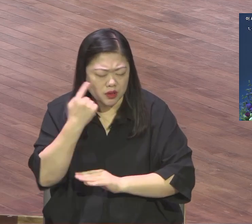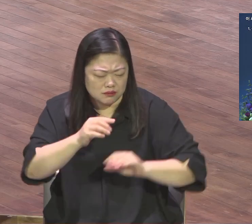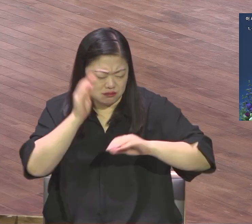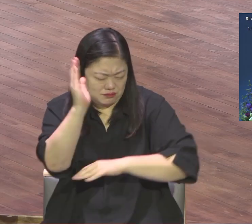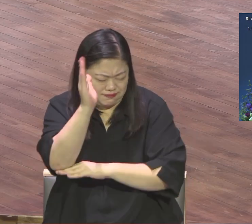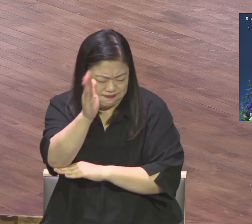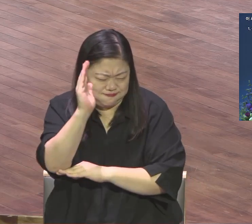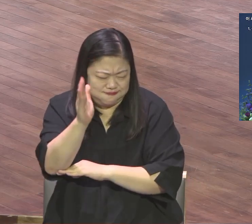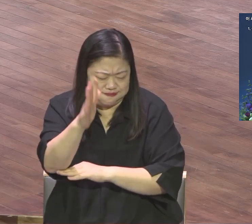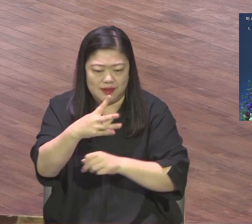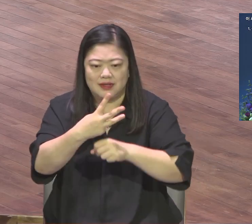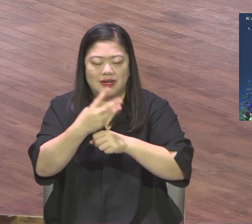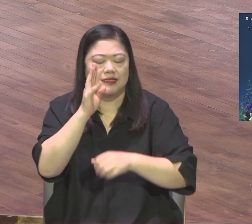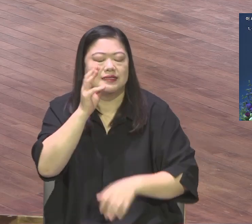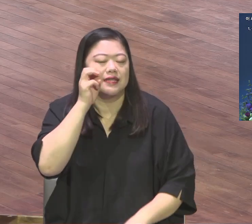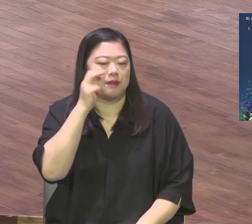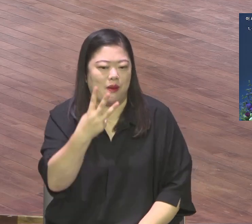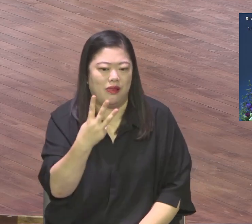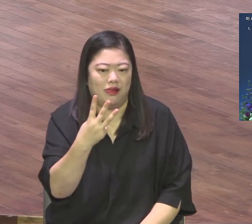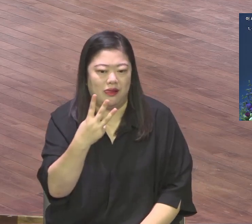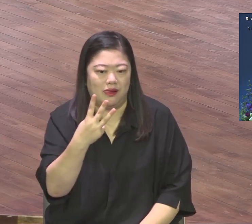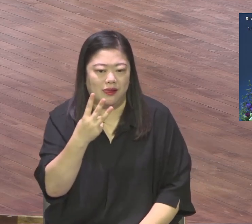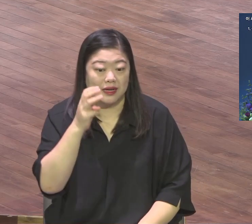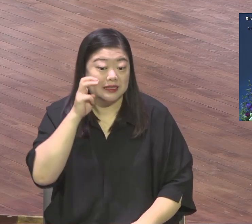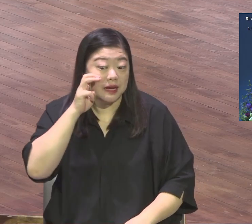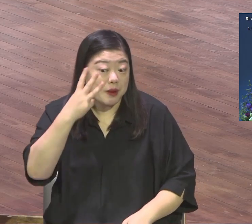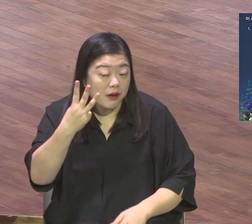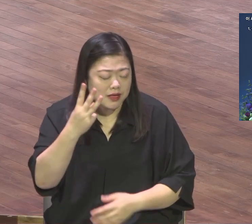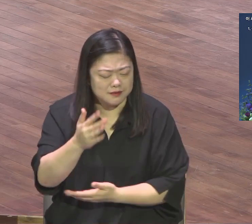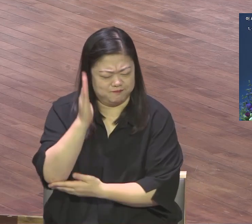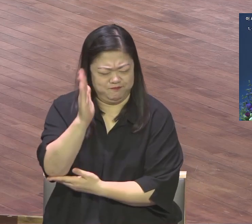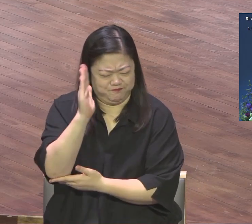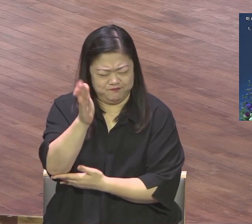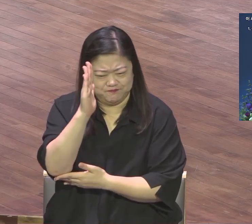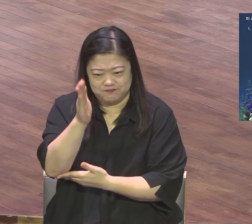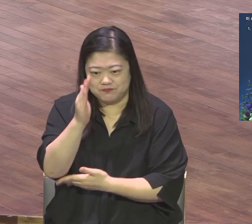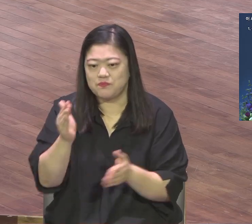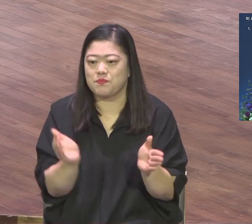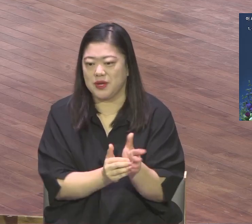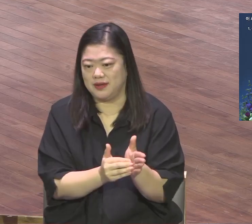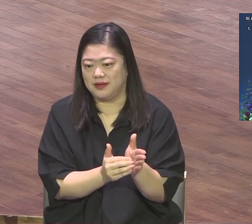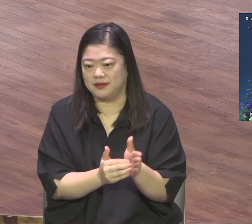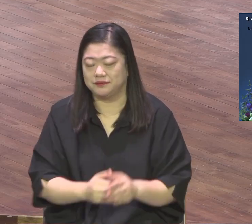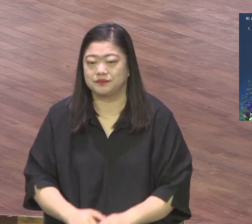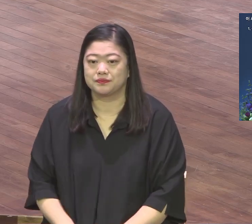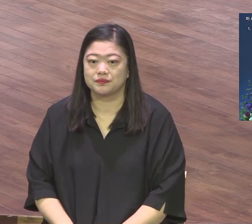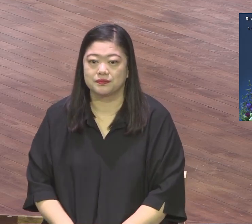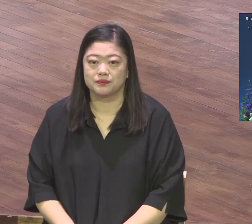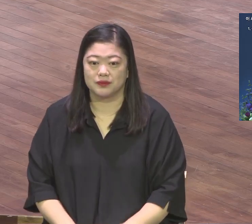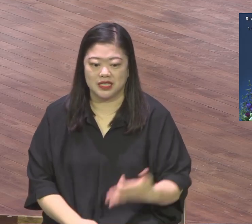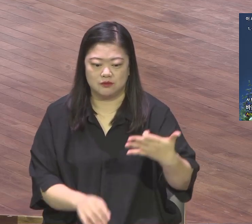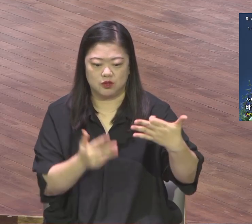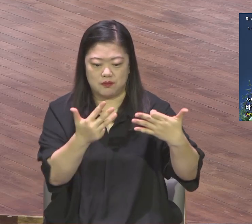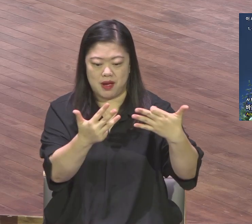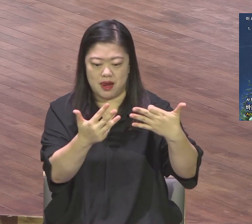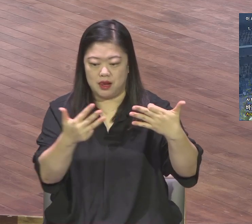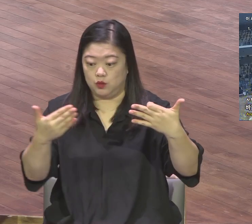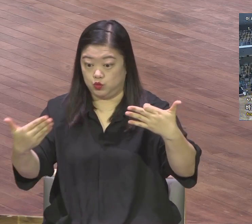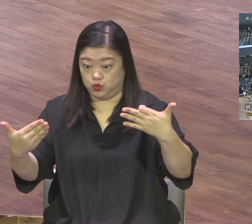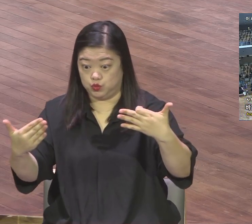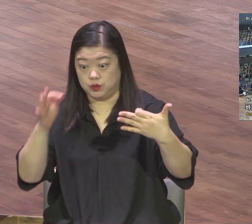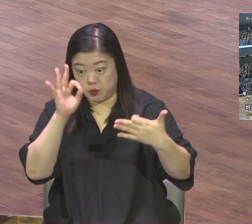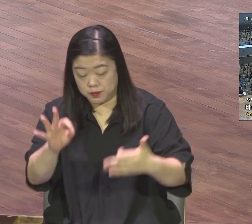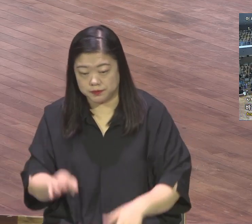관하여 강론하며 권면했다 그렇게 말해요. 석 달 동안. 8절로 9절 보세요. 8절 봅니다.